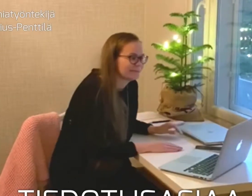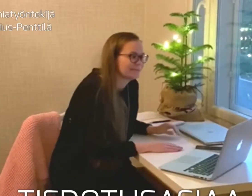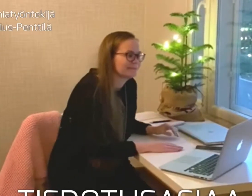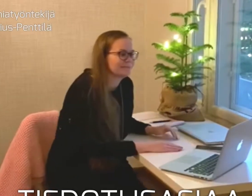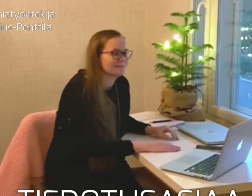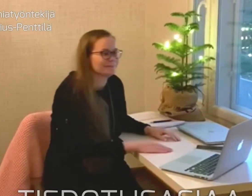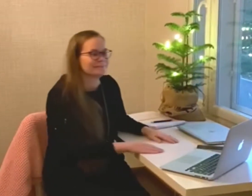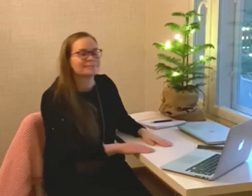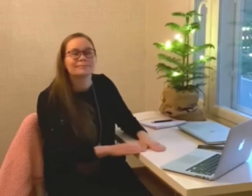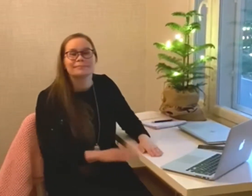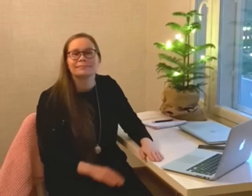tiedotusasiaa.